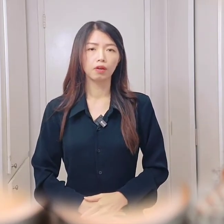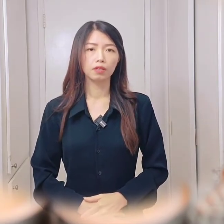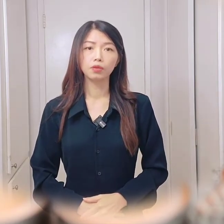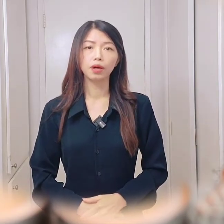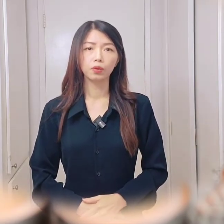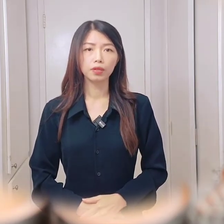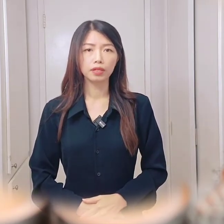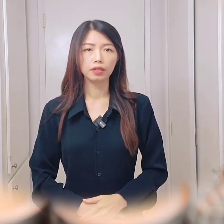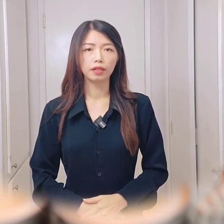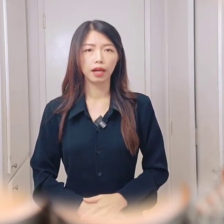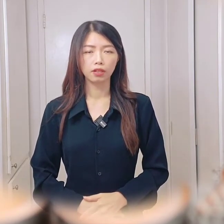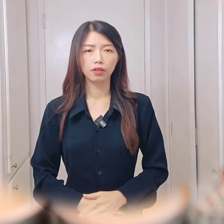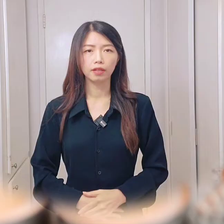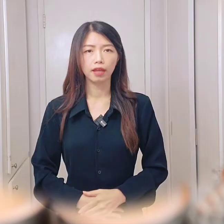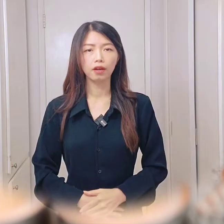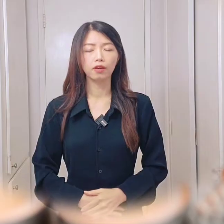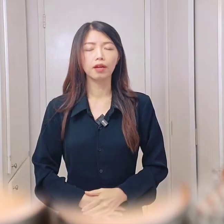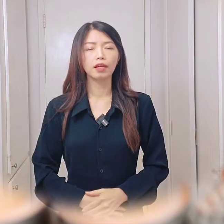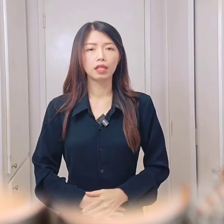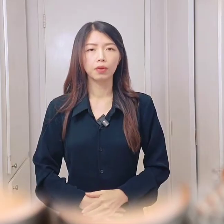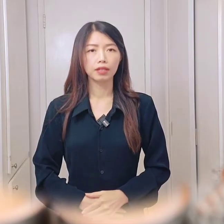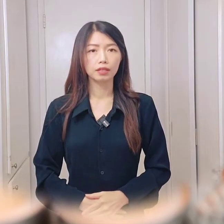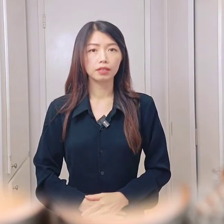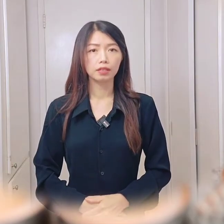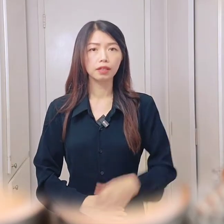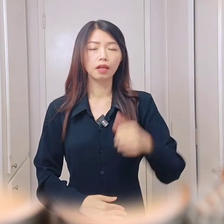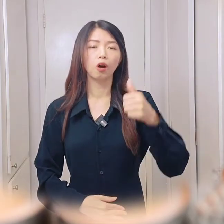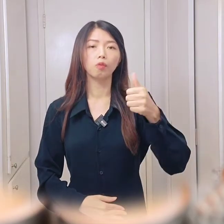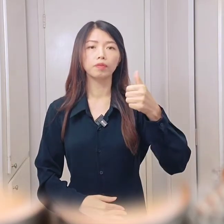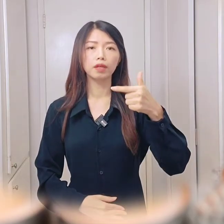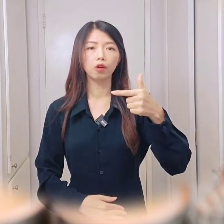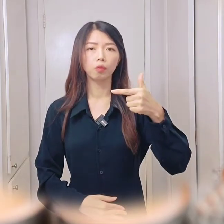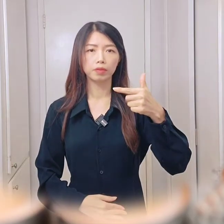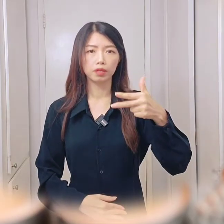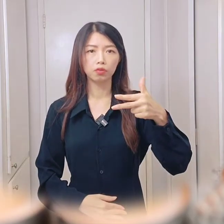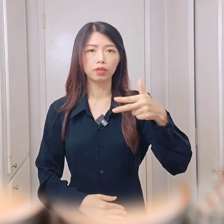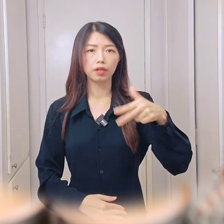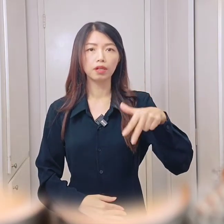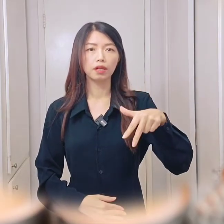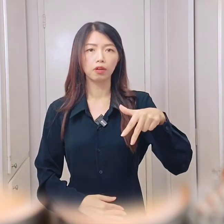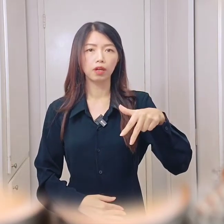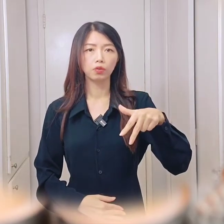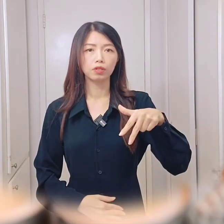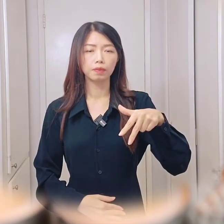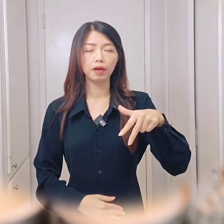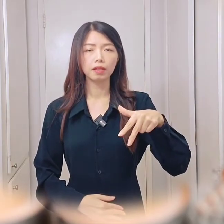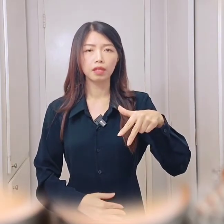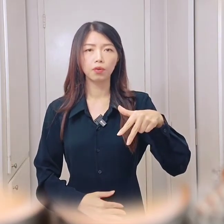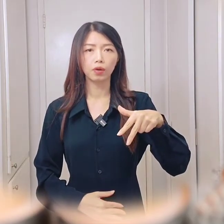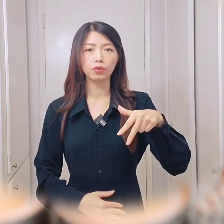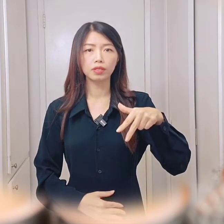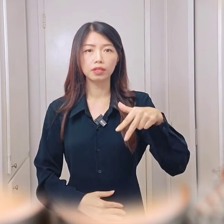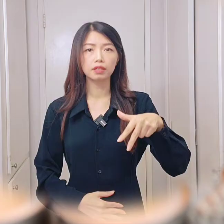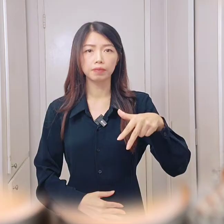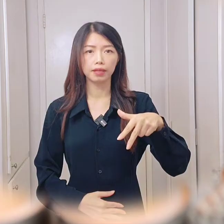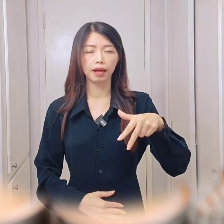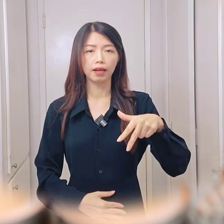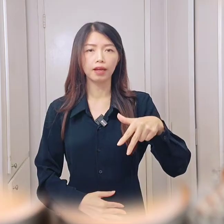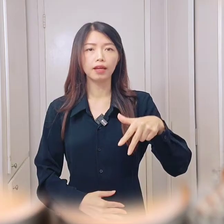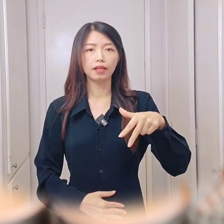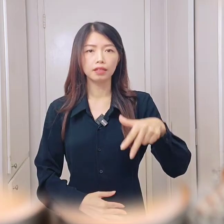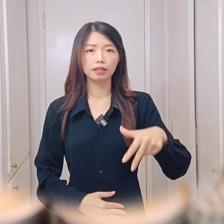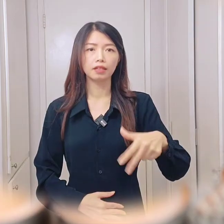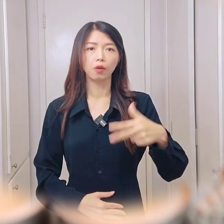대소어는 지화로 지읒을 아셔야 되는데요. 지와 지읒은 엄지, 검지, 중지를 이렇게 두시면 지화로